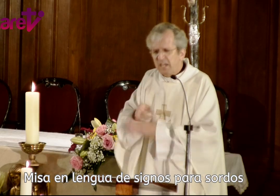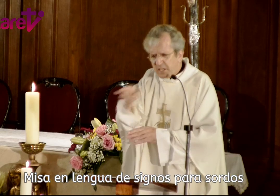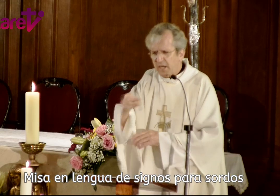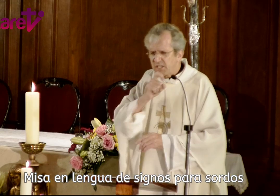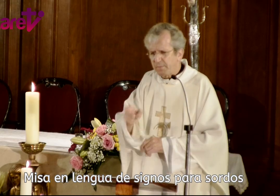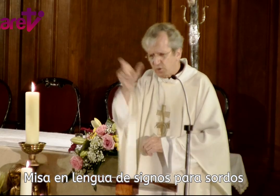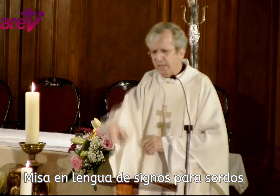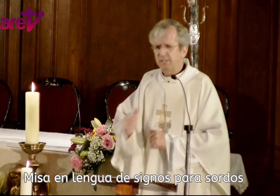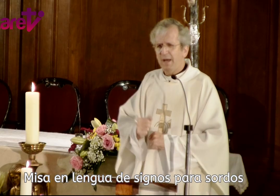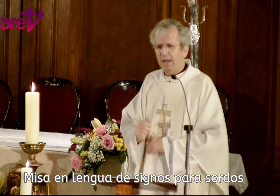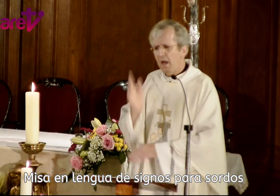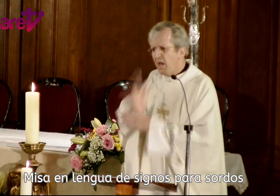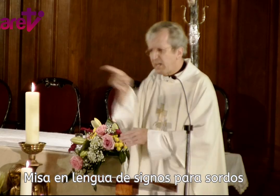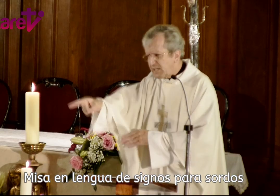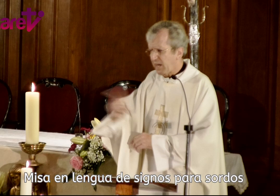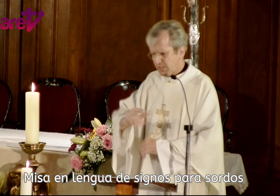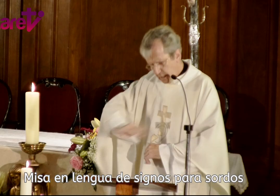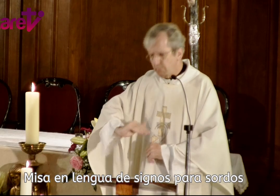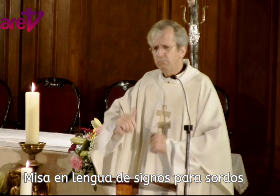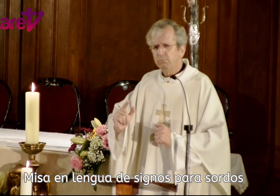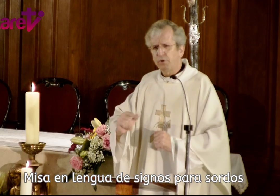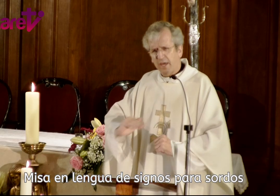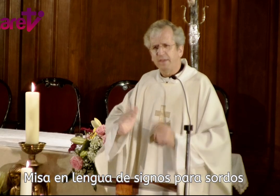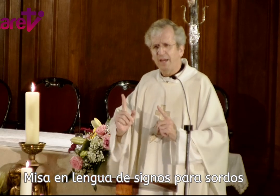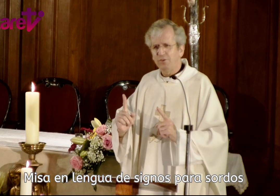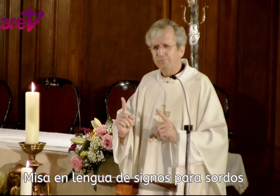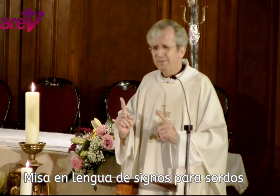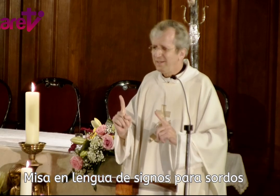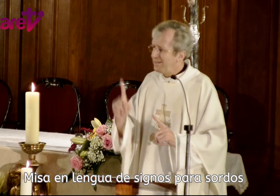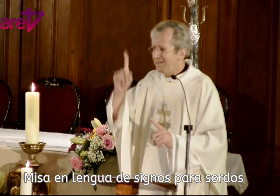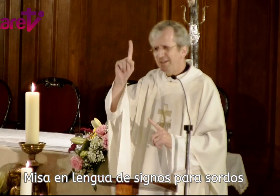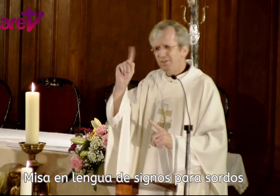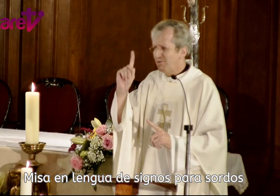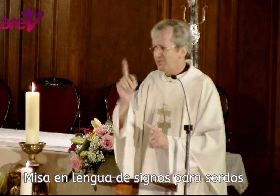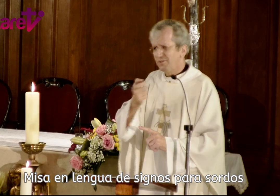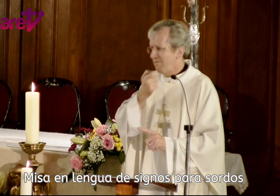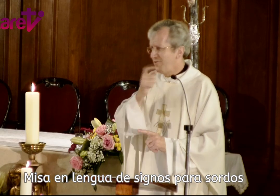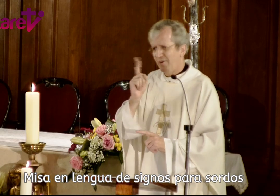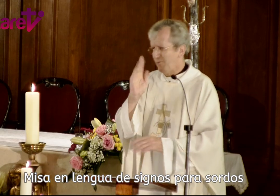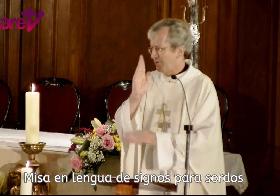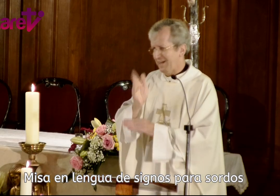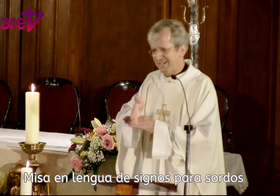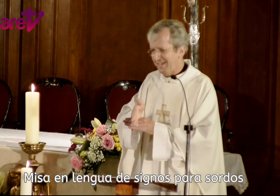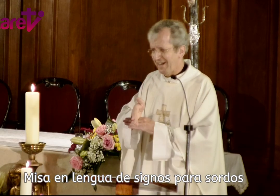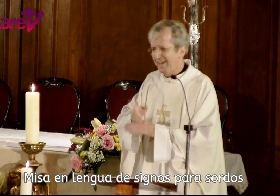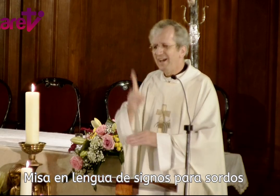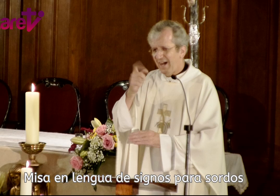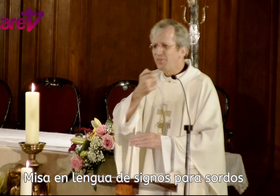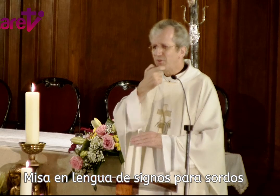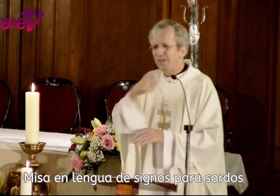castigar a esta persona que es mala, castigar a este porque hace daño. Y Dios no le gusta castigar. A Dios le